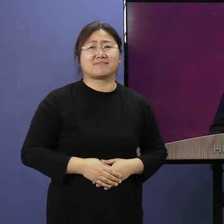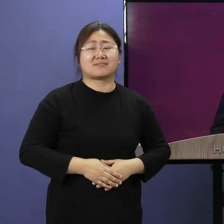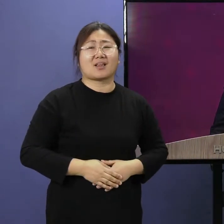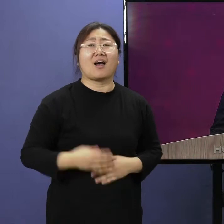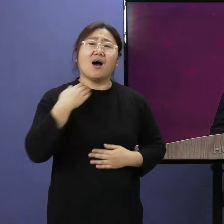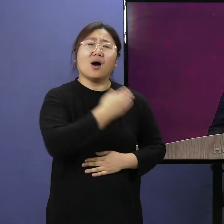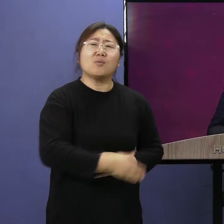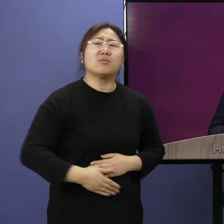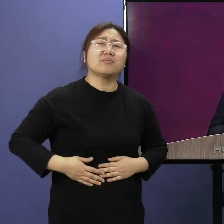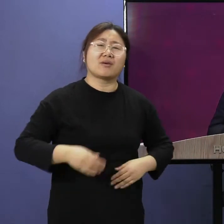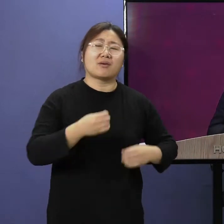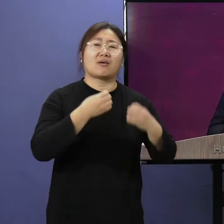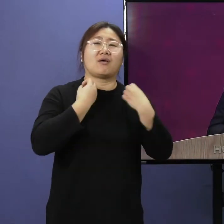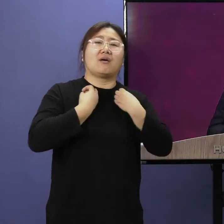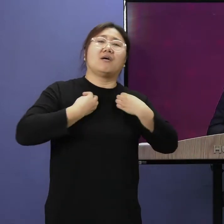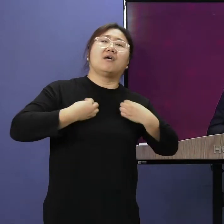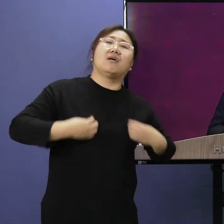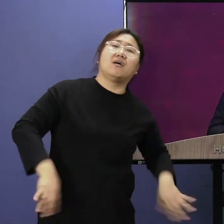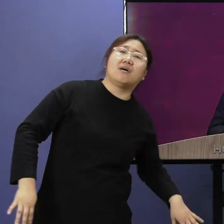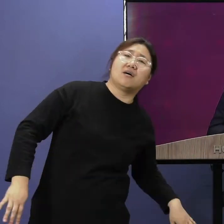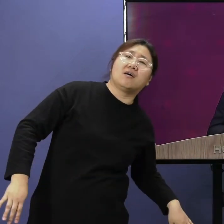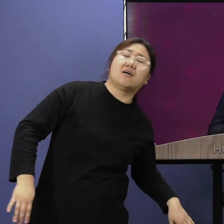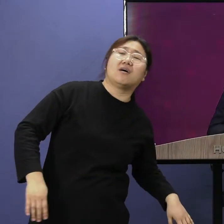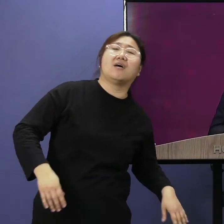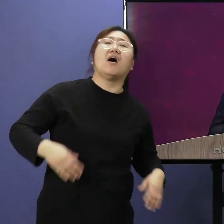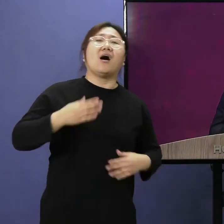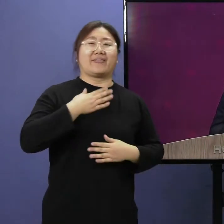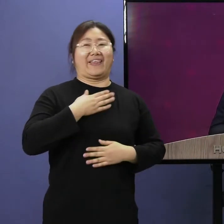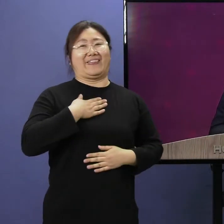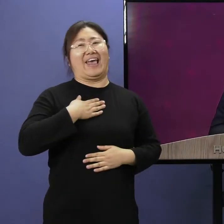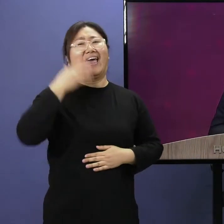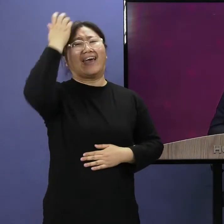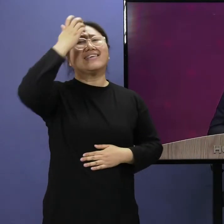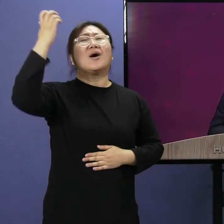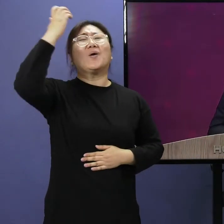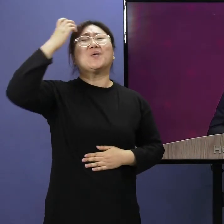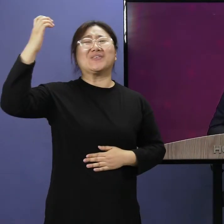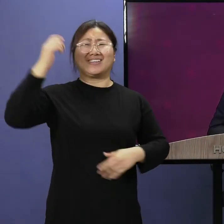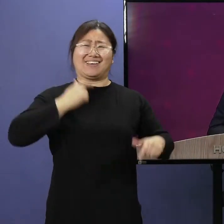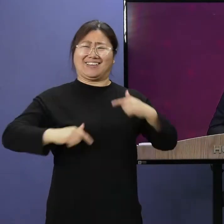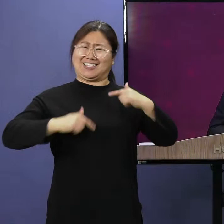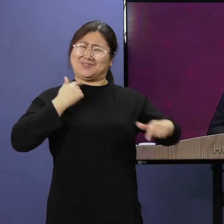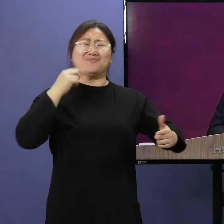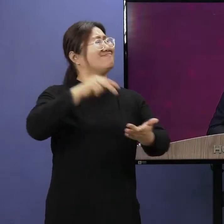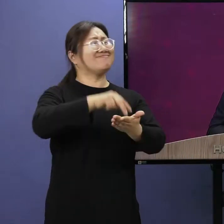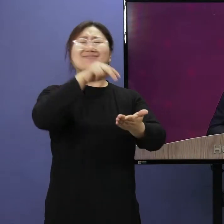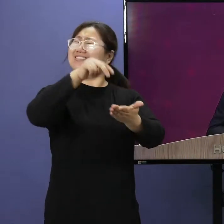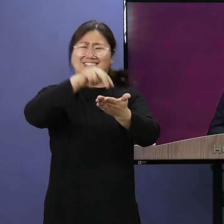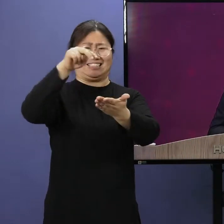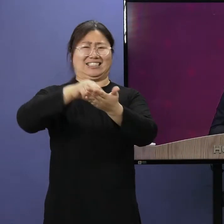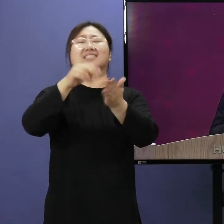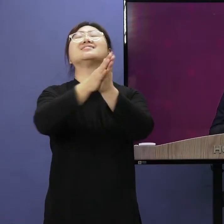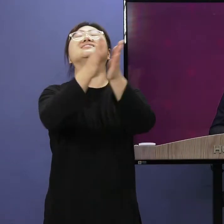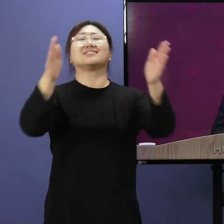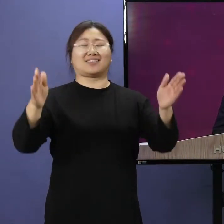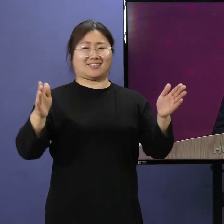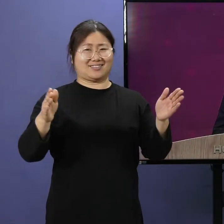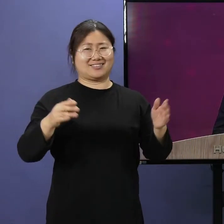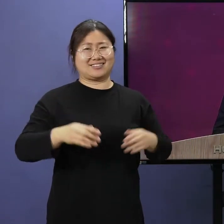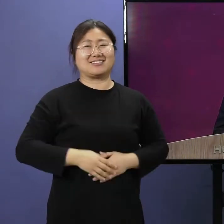없습니다. 그런데 제 안에 있는 영혼이 기뻐 뛰기 시작하자 몸이